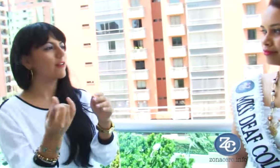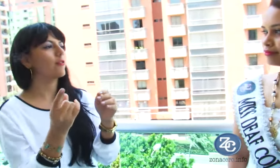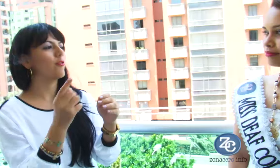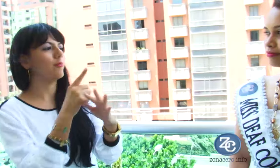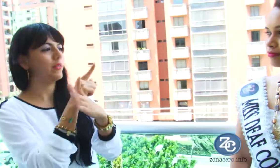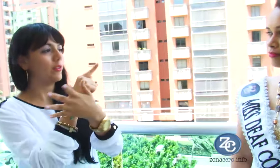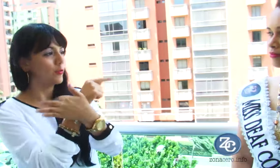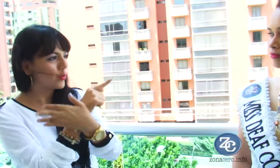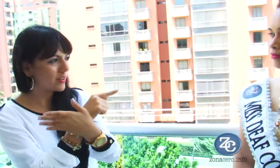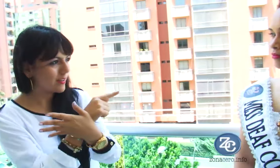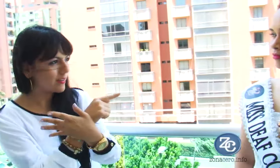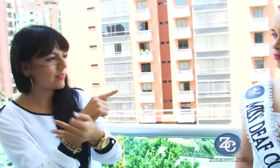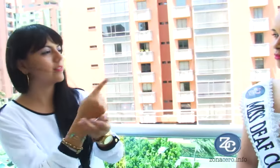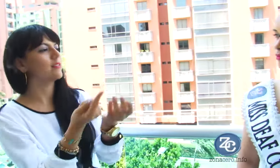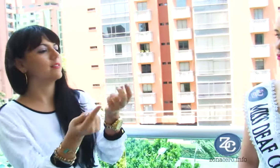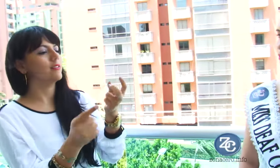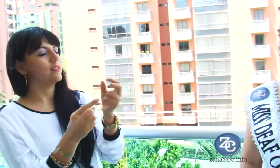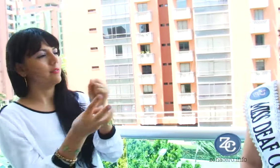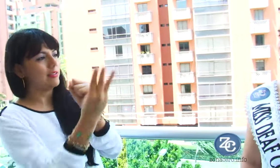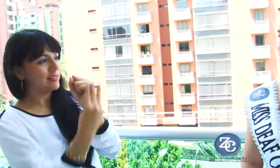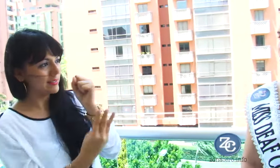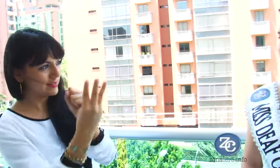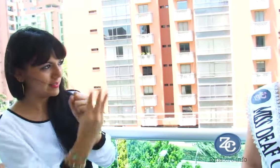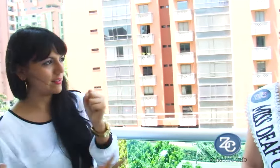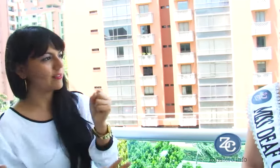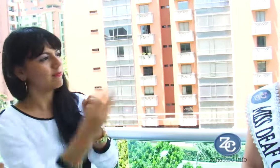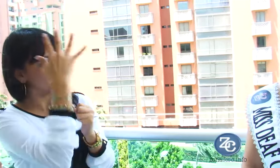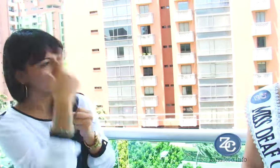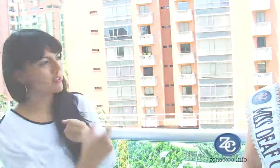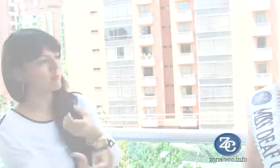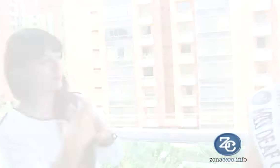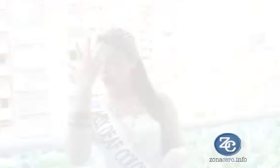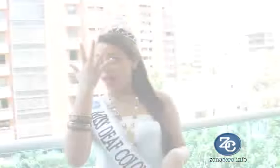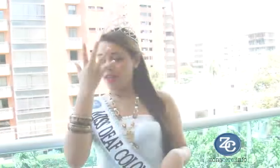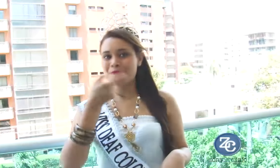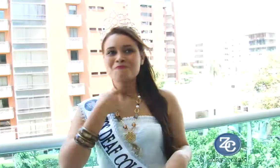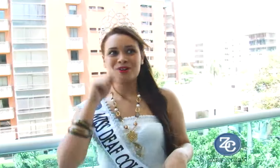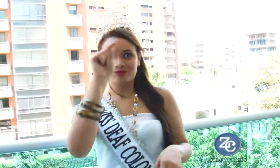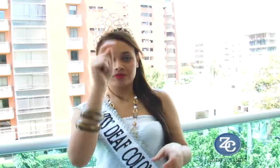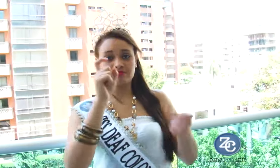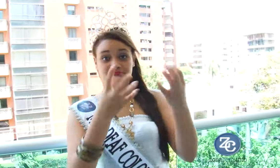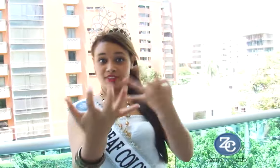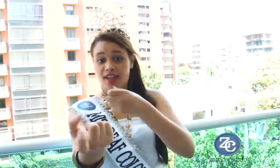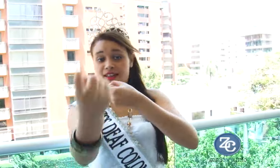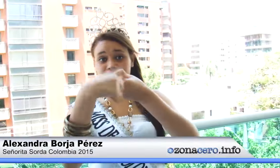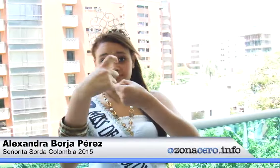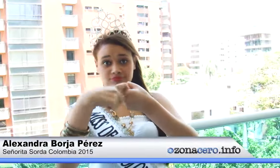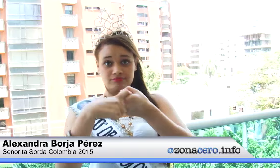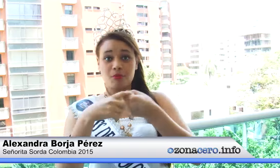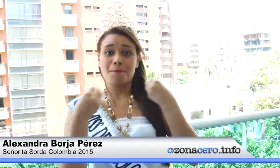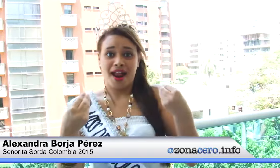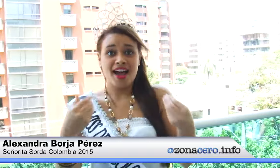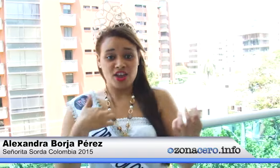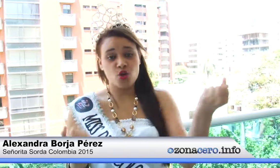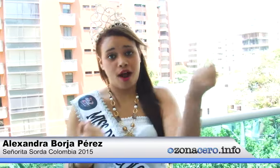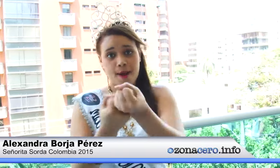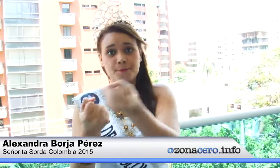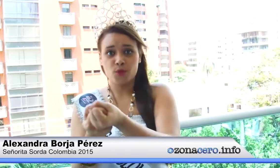tienes Instagram, donde te puedan seguir siempre para saber qué estás haciendo. Claro que sí, tengo Facebook y me pueden agregar para